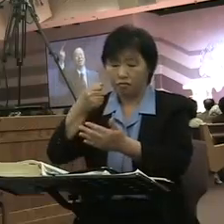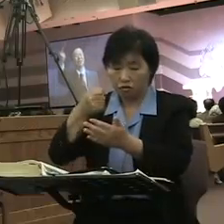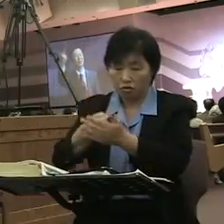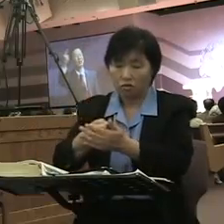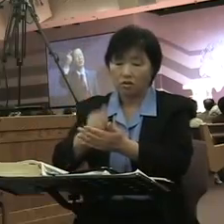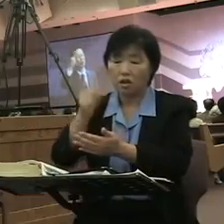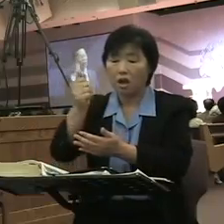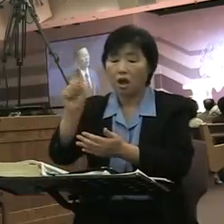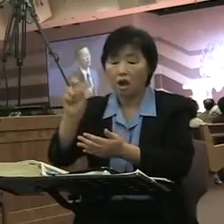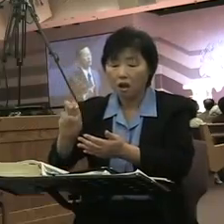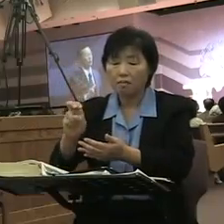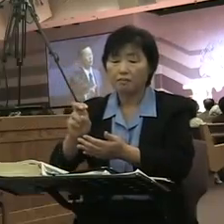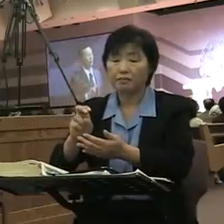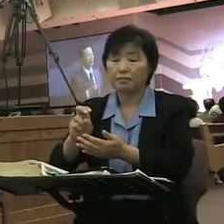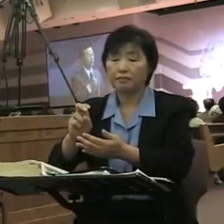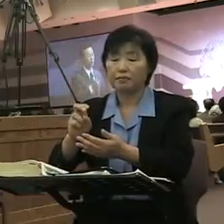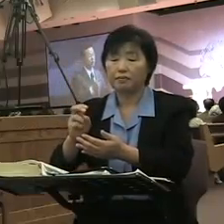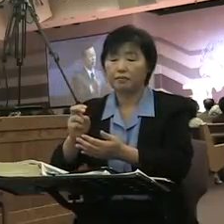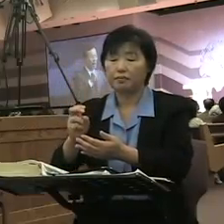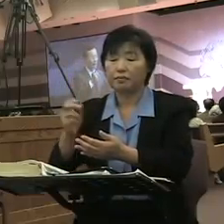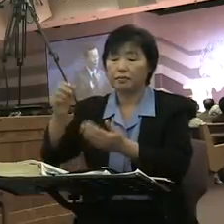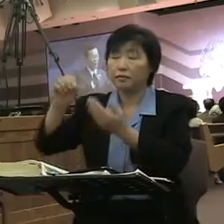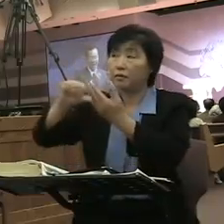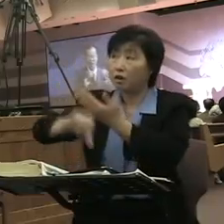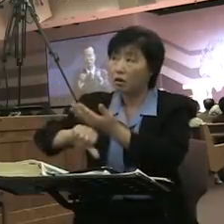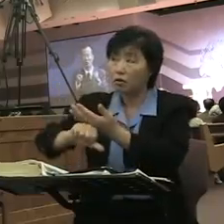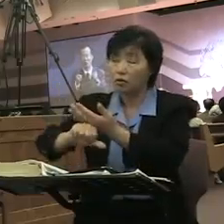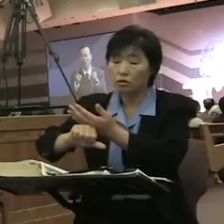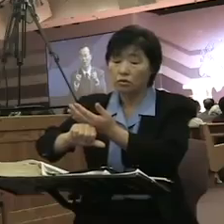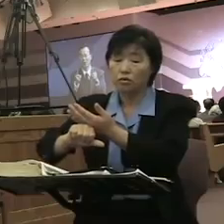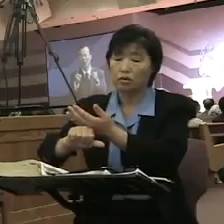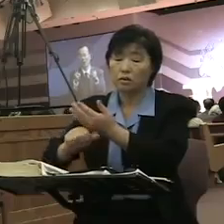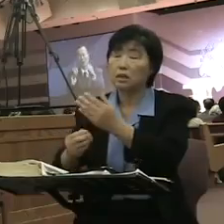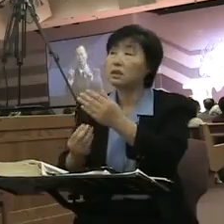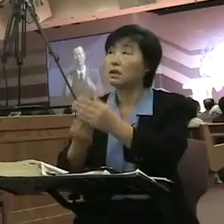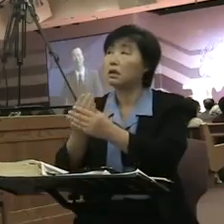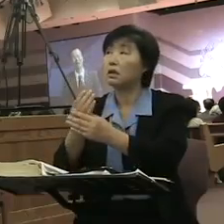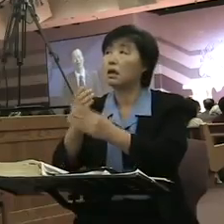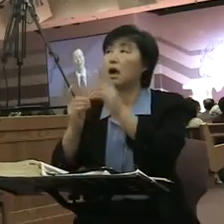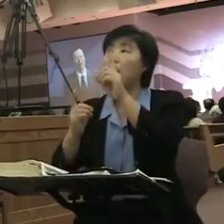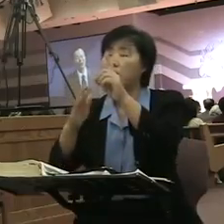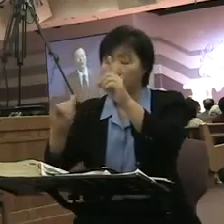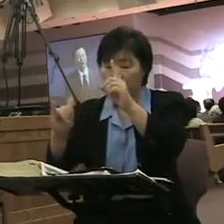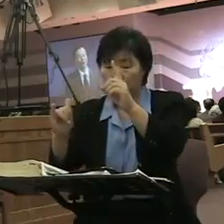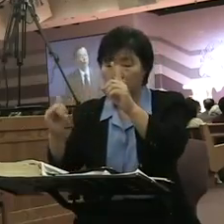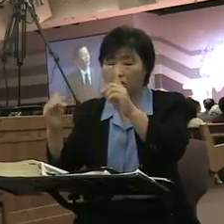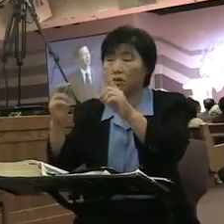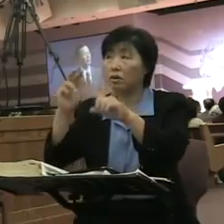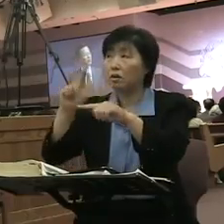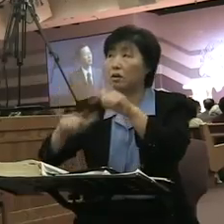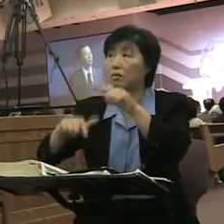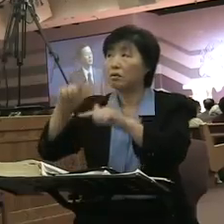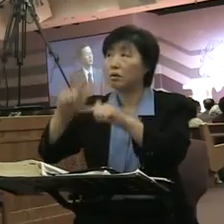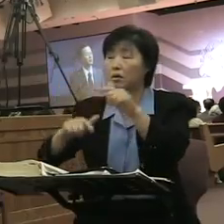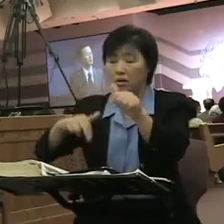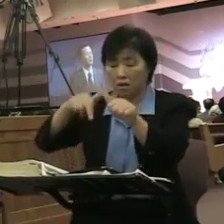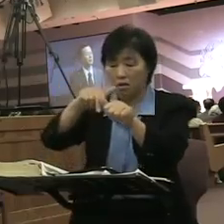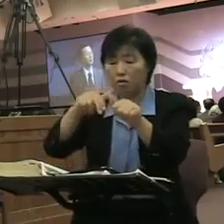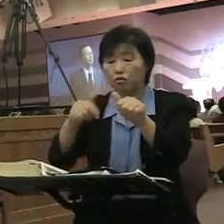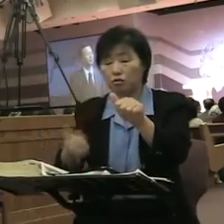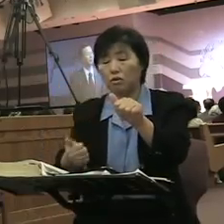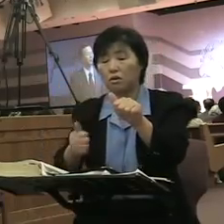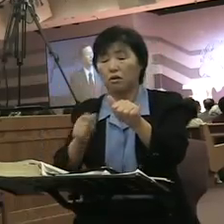율법으로 생기는 저주, 그 저주를 한 분이 대신 지고 나무에 달려 죽겠다는 것입니다.